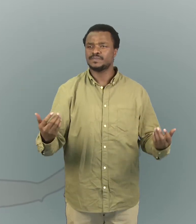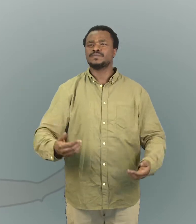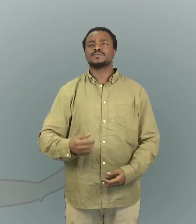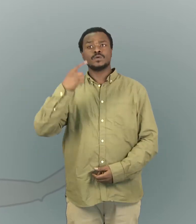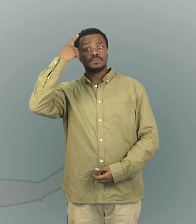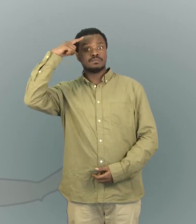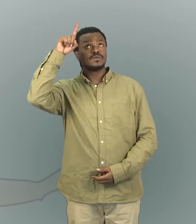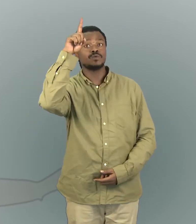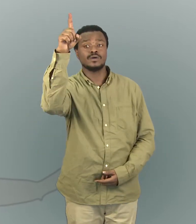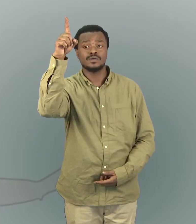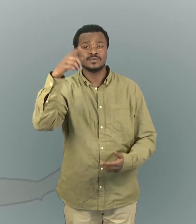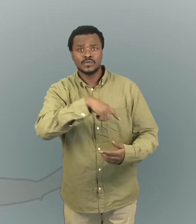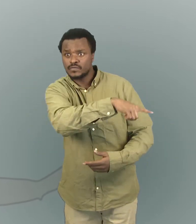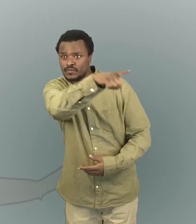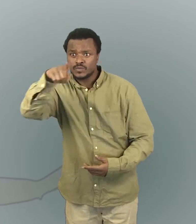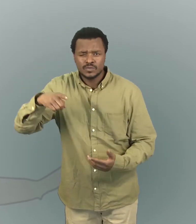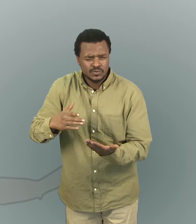faites-lui des chemins bien droit